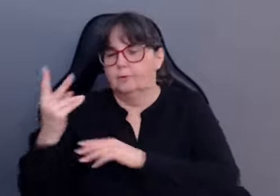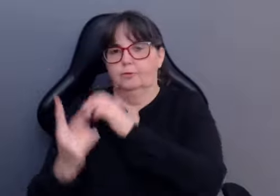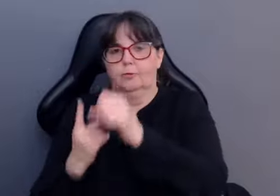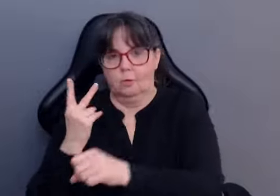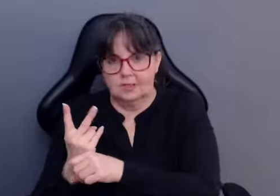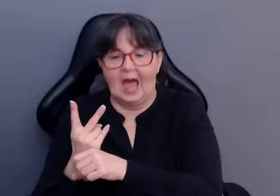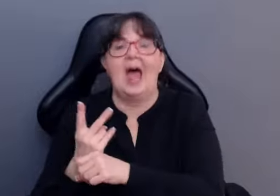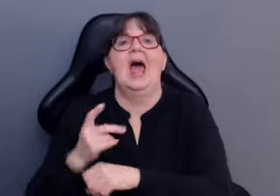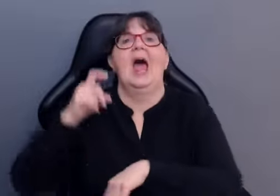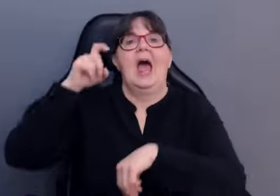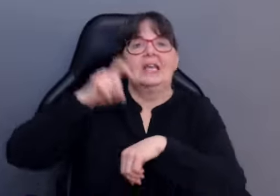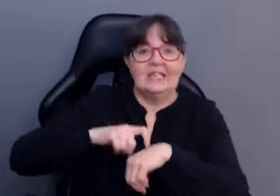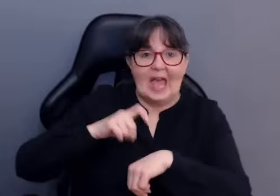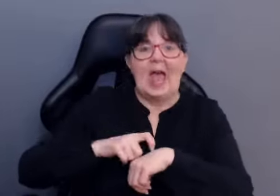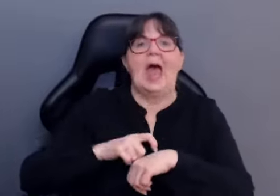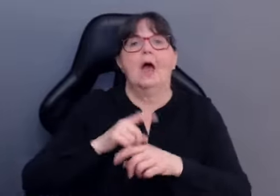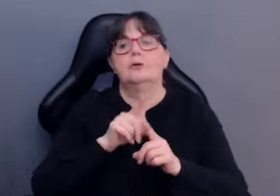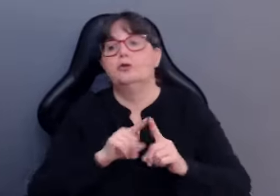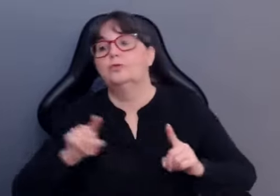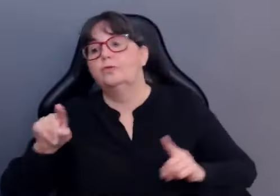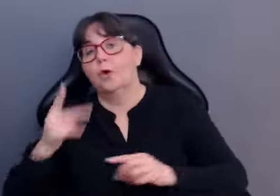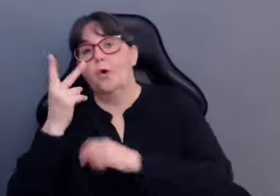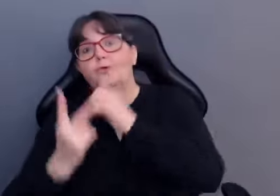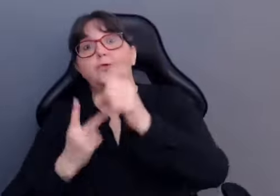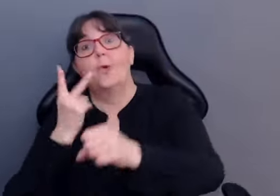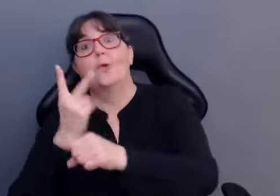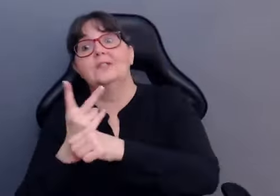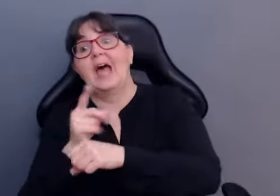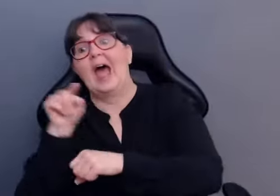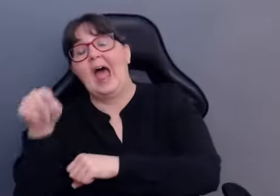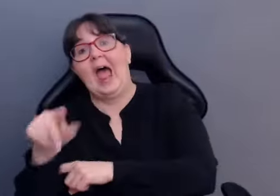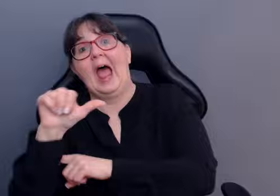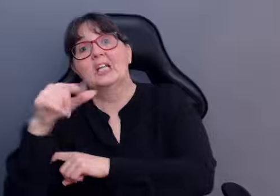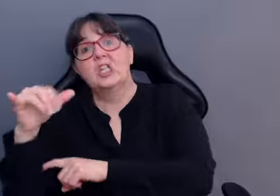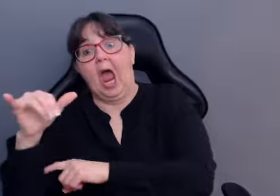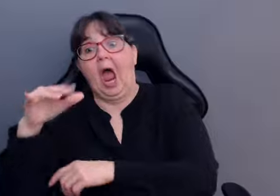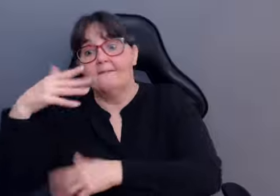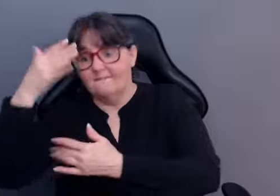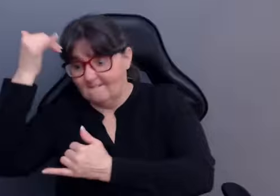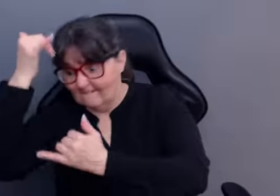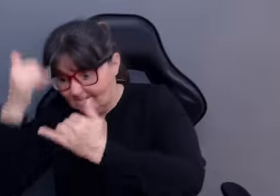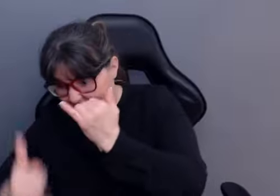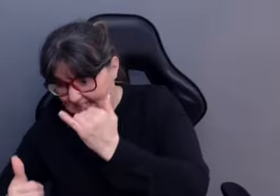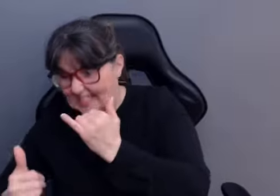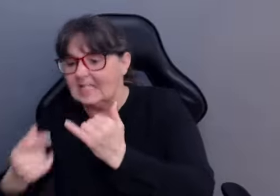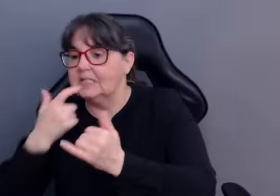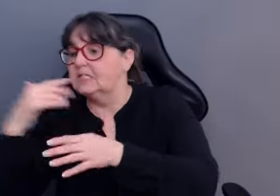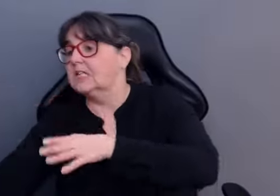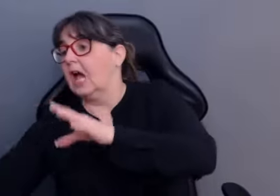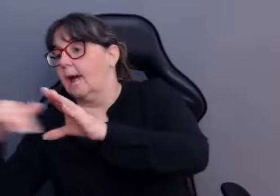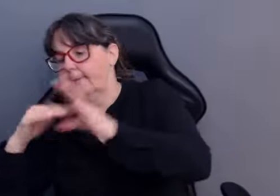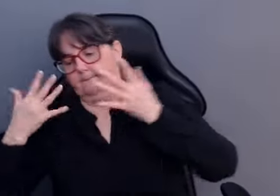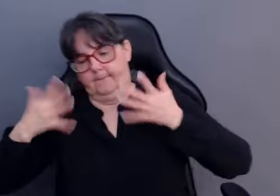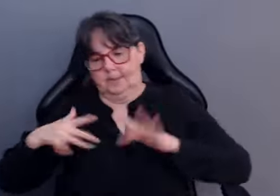la clôture ou à l'ajournement de l'Assemblée à laquelle leurs successeurs sont élus.